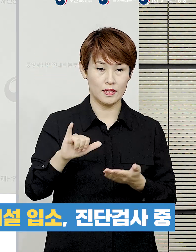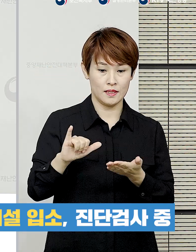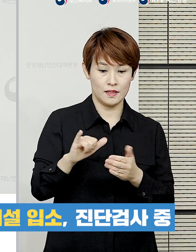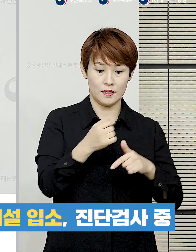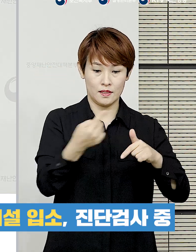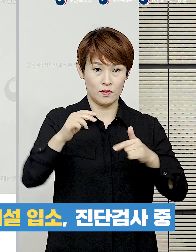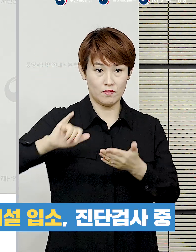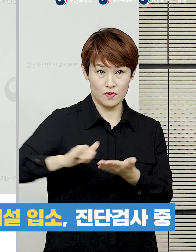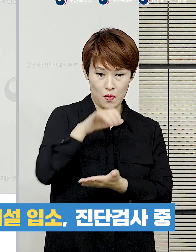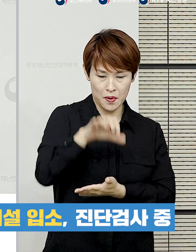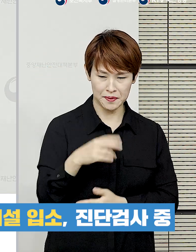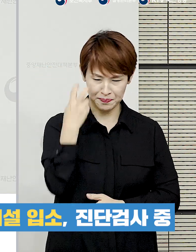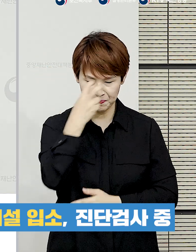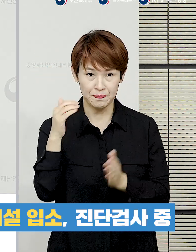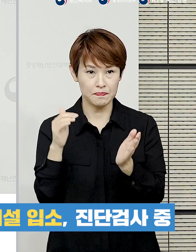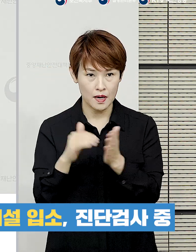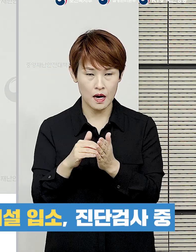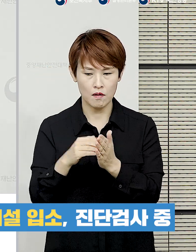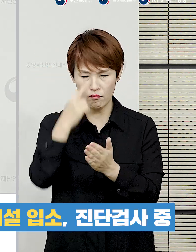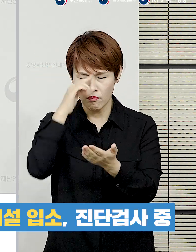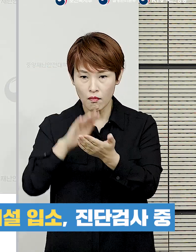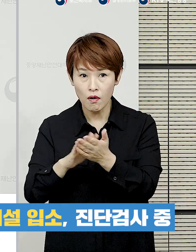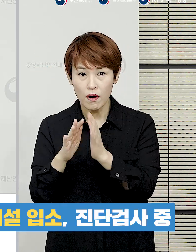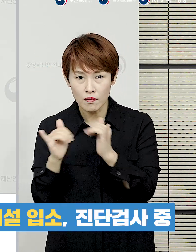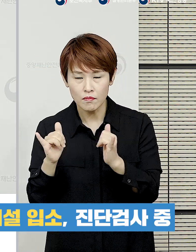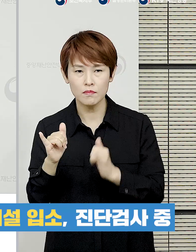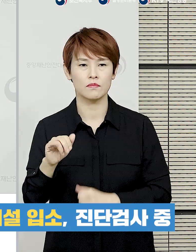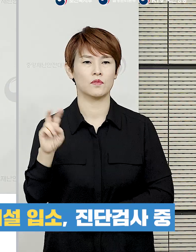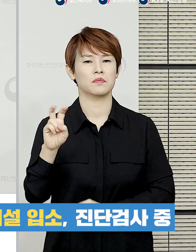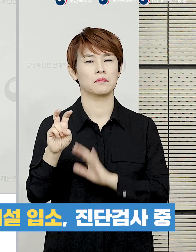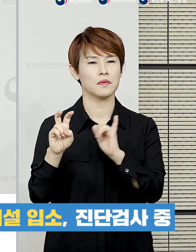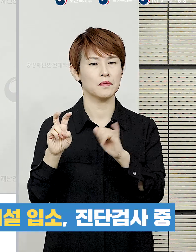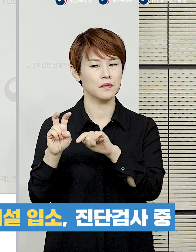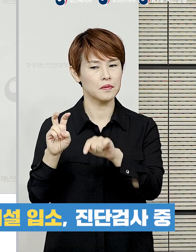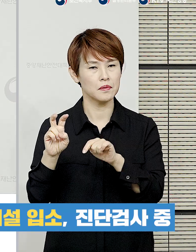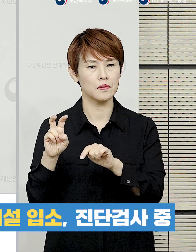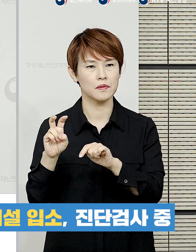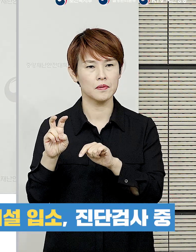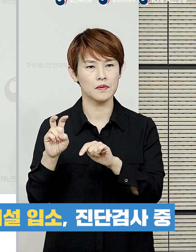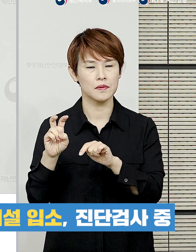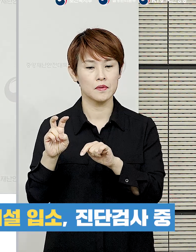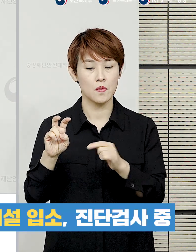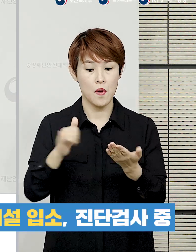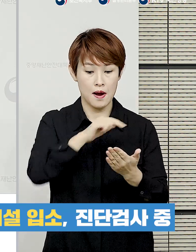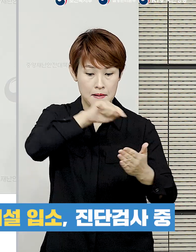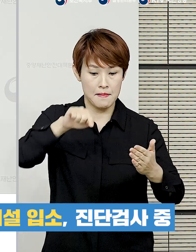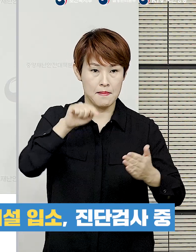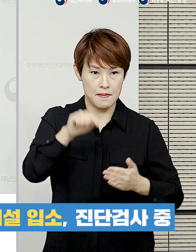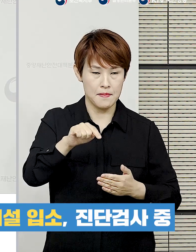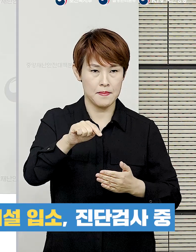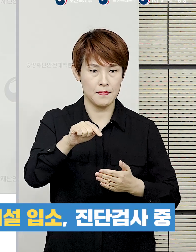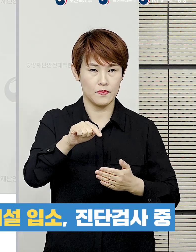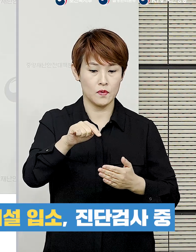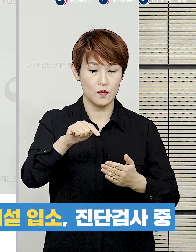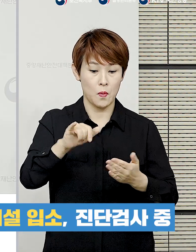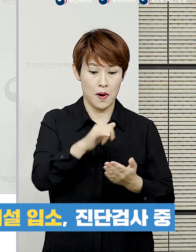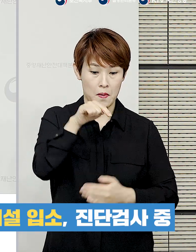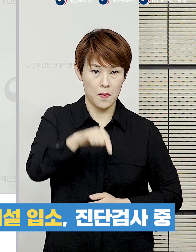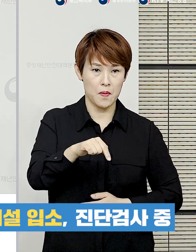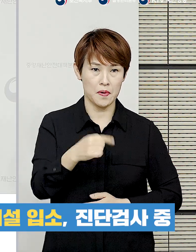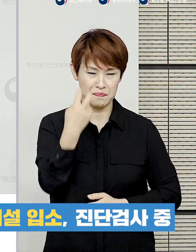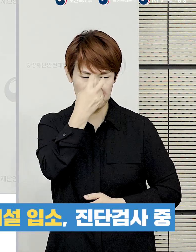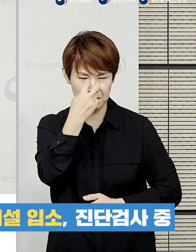인천공항에서 검역을 실시하였으며 이중 유증상자 20명은 인천공항 내 유증상자 개방형